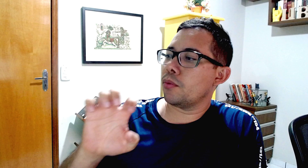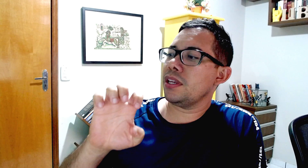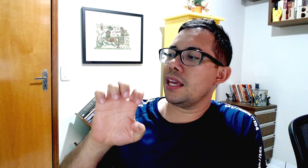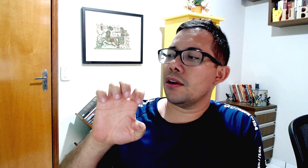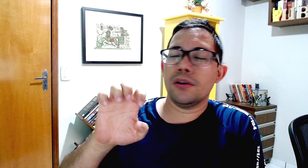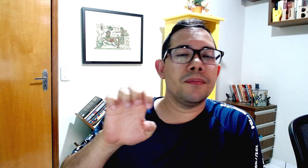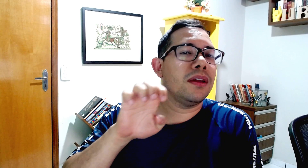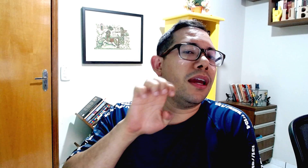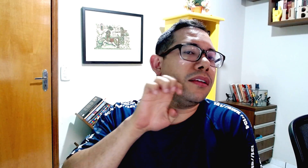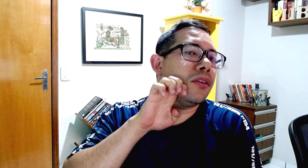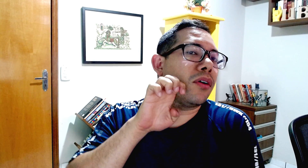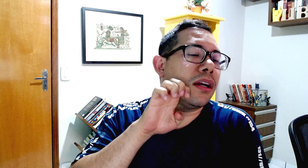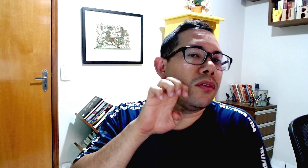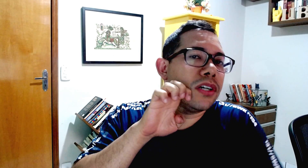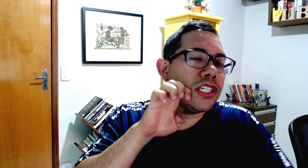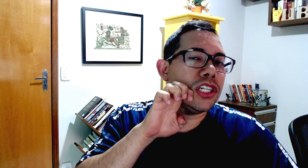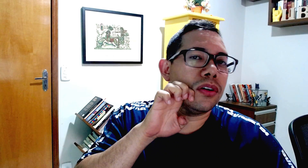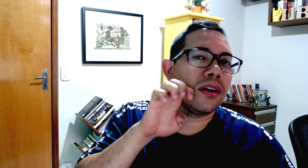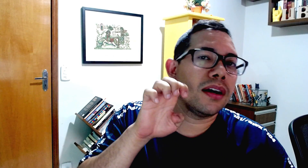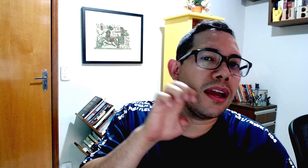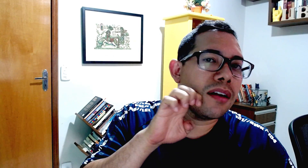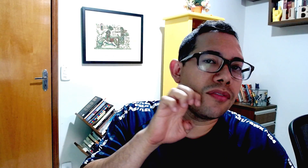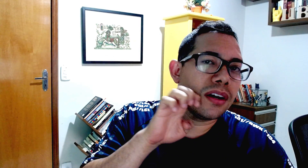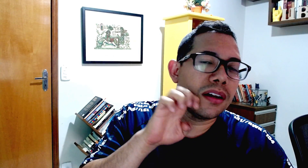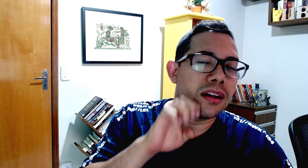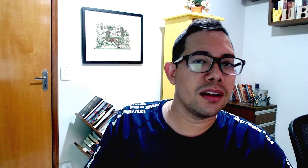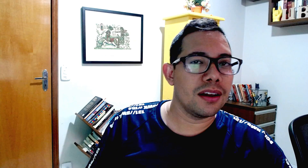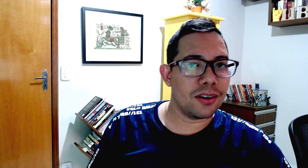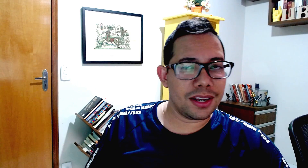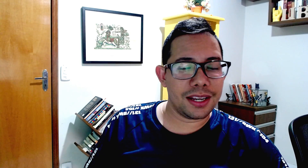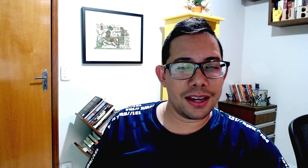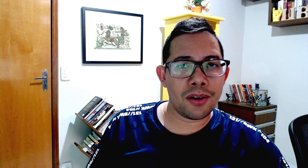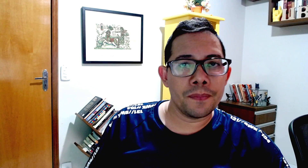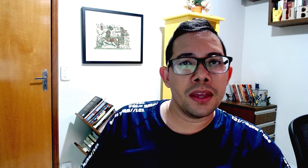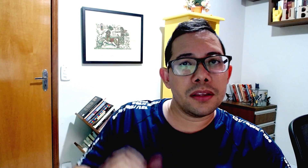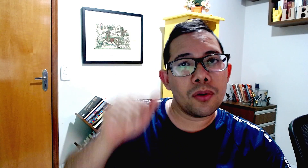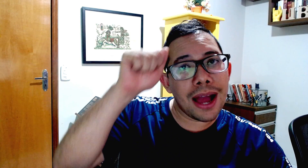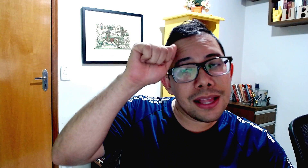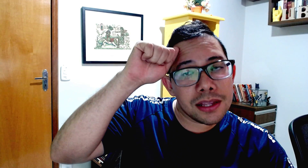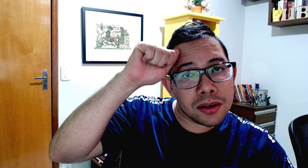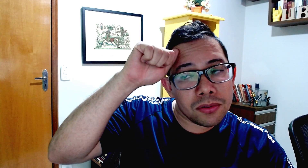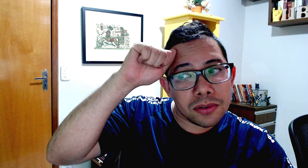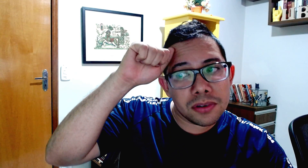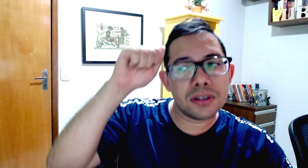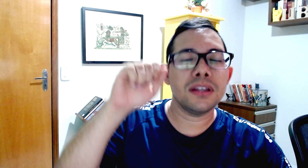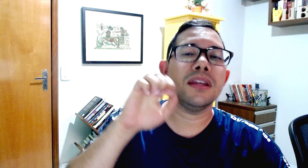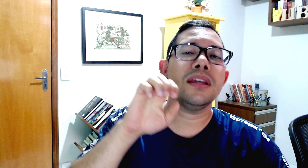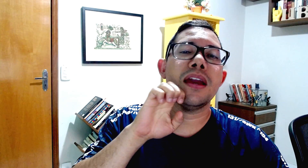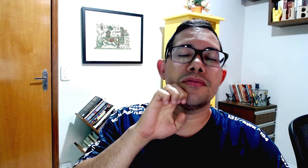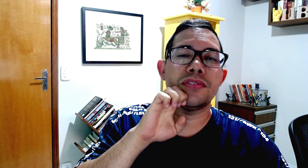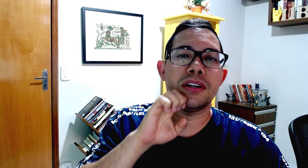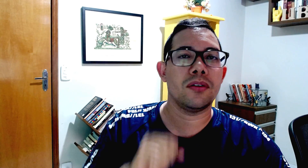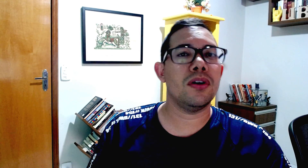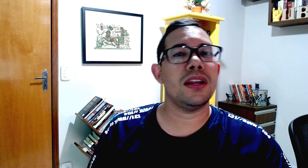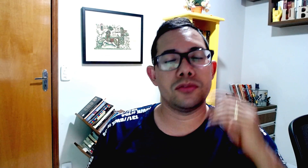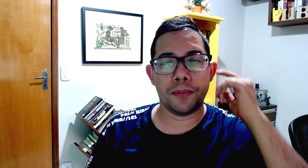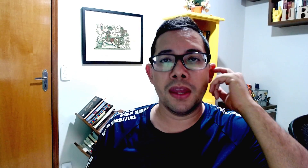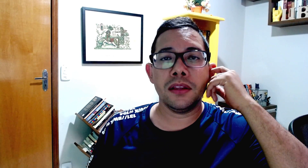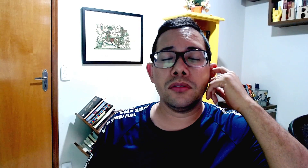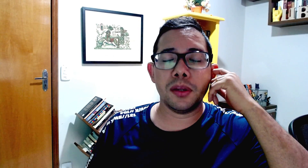em I, ó. E aí você toca aqui no cantinho, ó. Eva. Olha que legal. Então, Adão e Eva. Olha só. Então, você